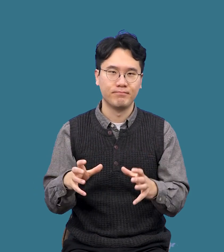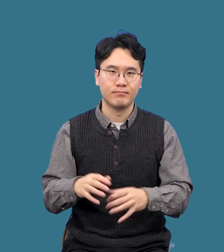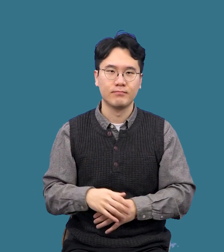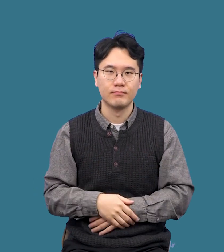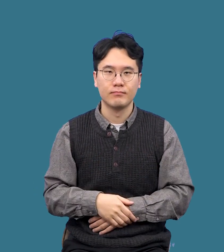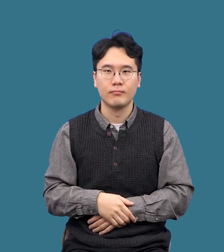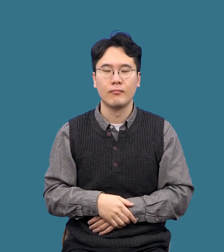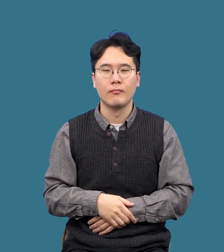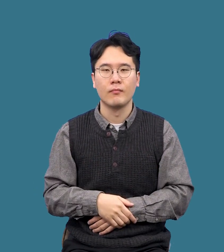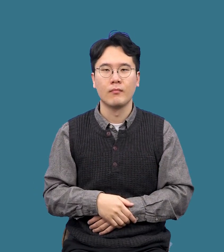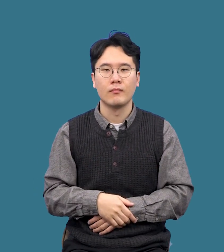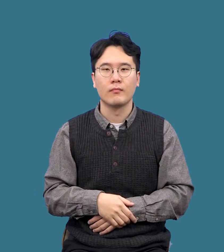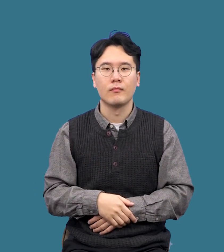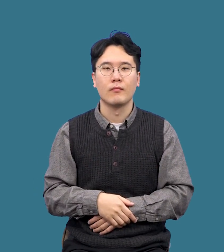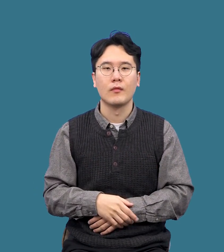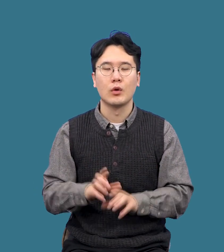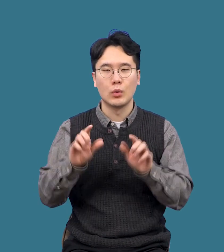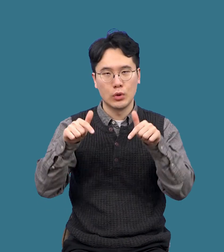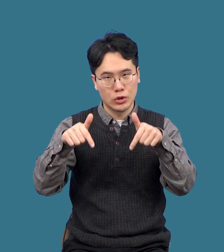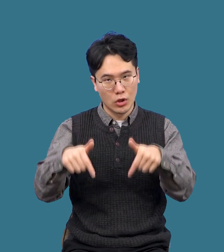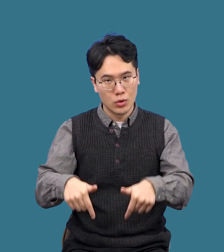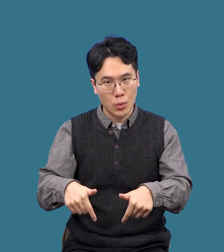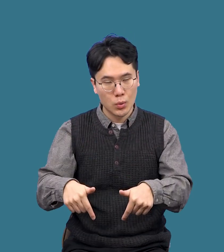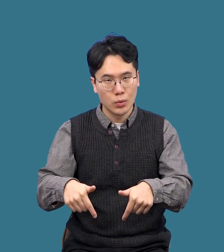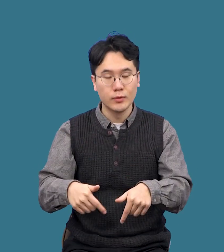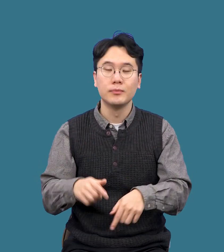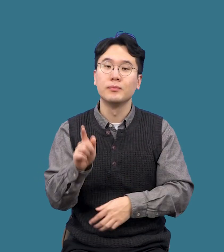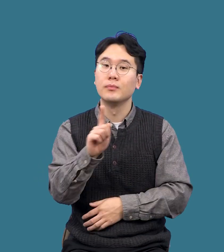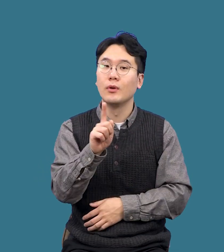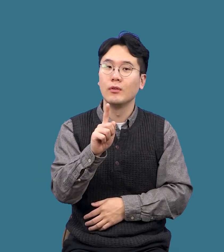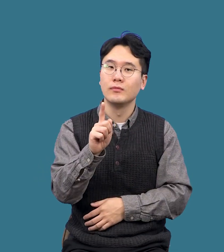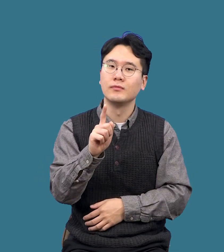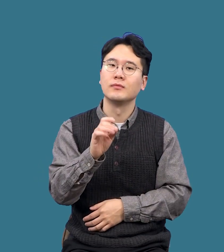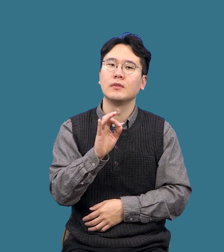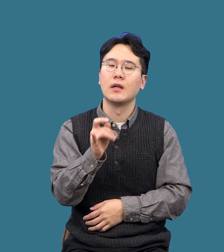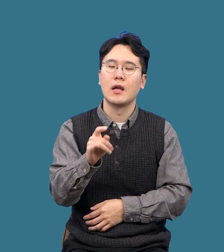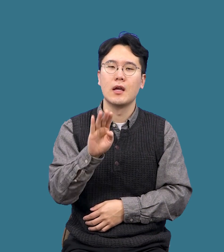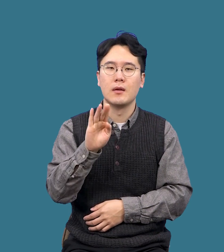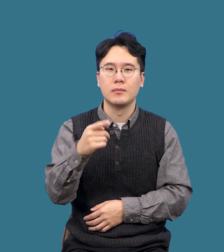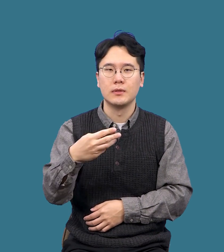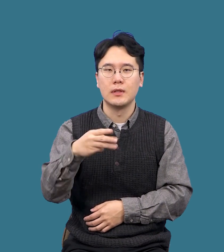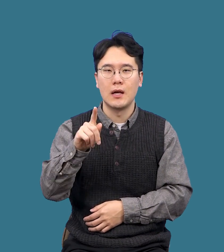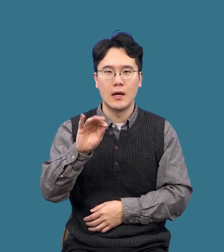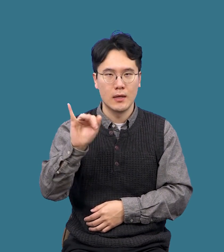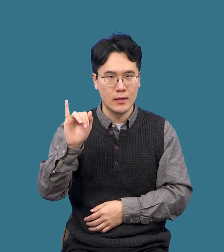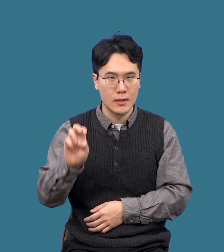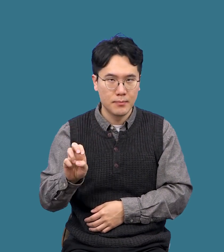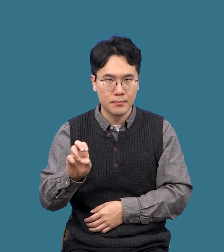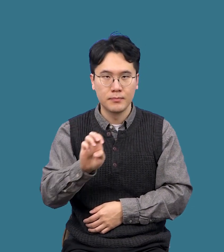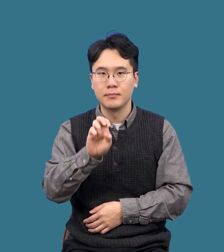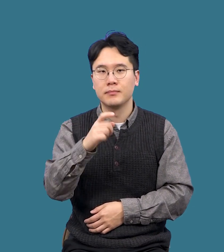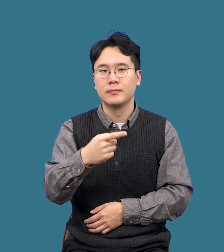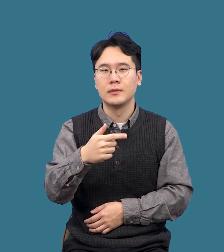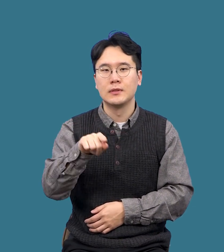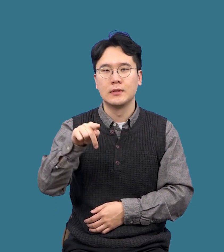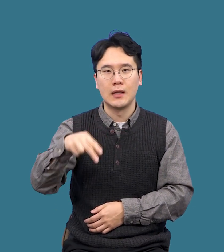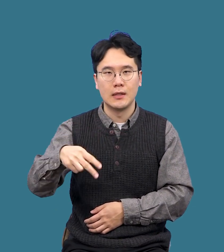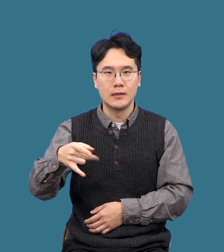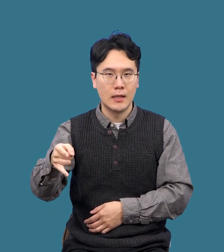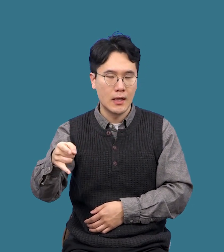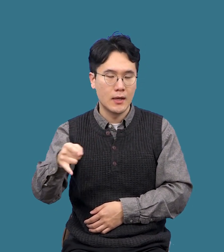이제 서쪽으로 가요. 네, 서쪽으로 가면 거기에 에브라임, 므낫세, 베냐민의 군대를